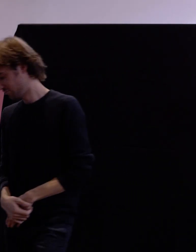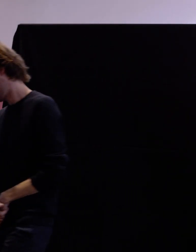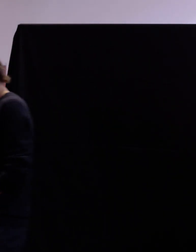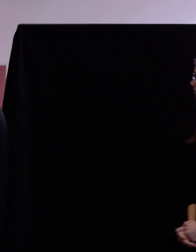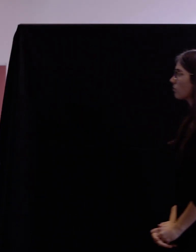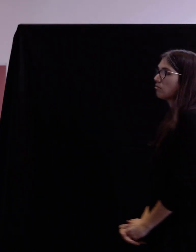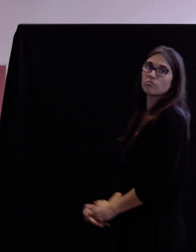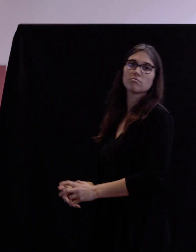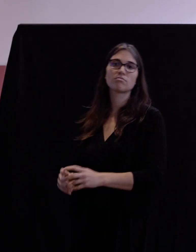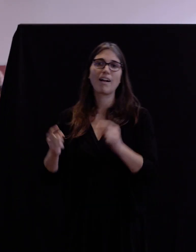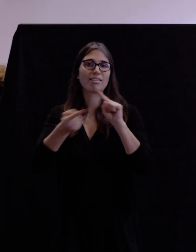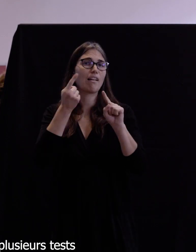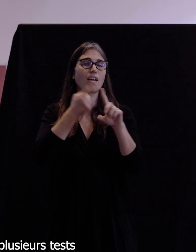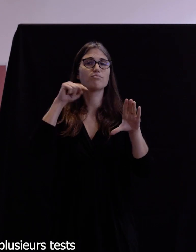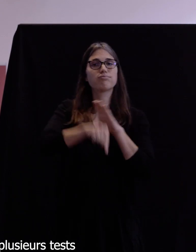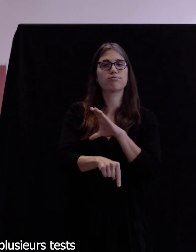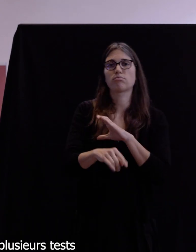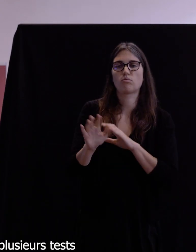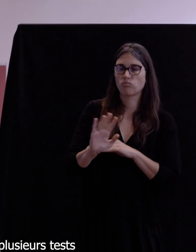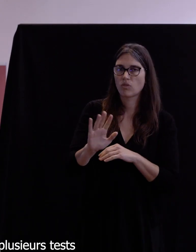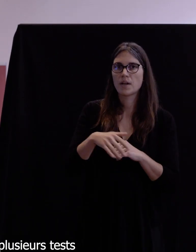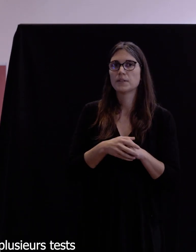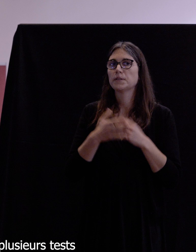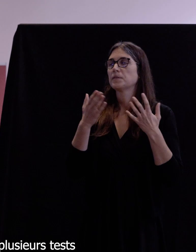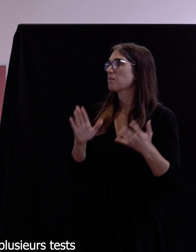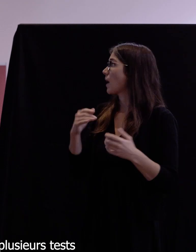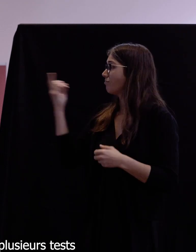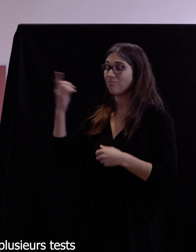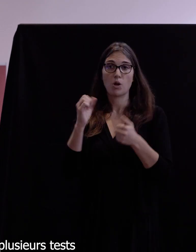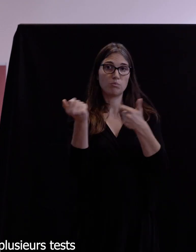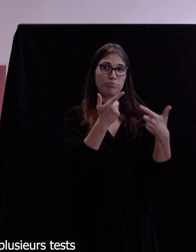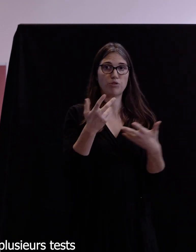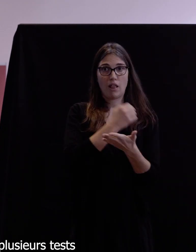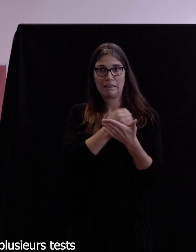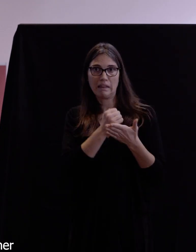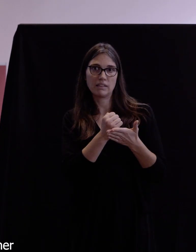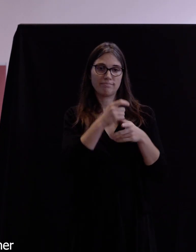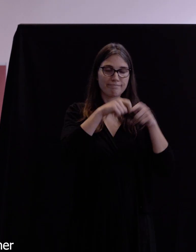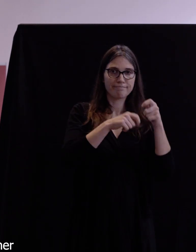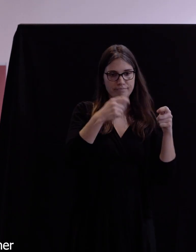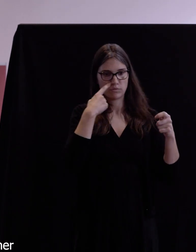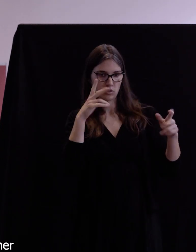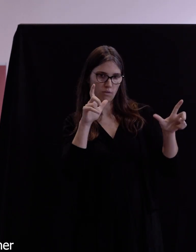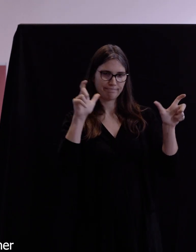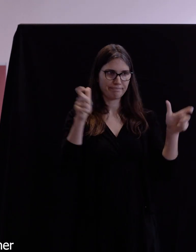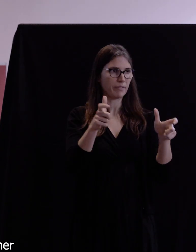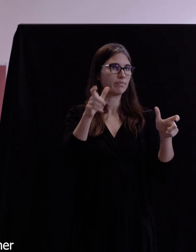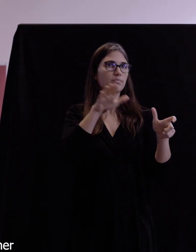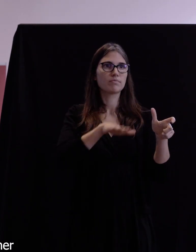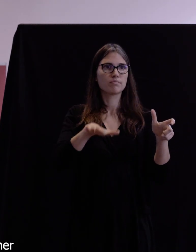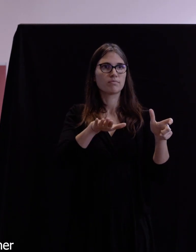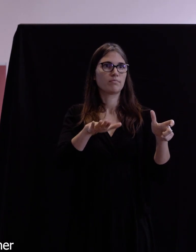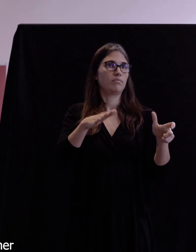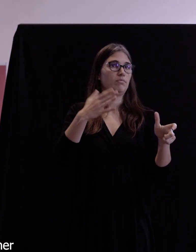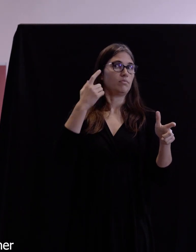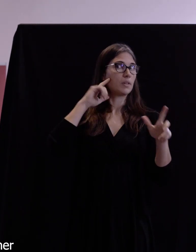ne détaillerai pas, mais voilà, on a finalement plusieurs tests qui nous permettent d'essayer d'affiner l'origine